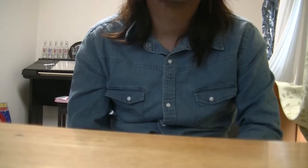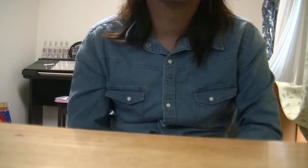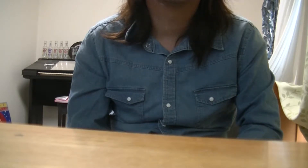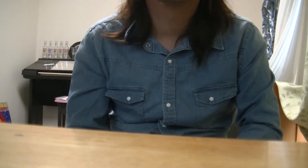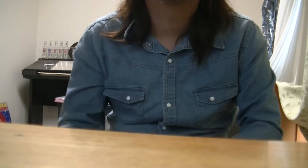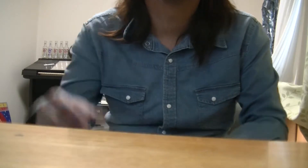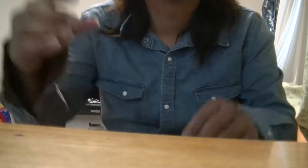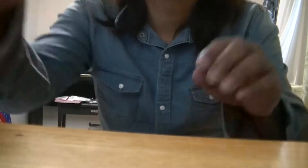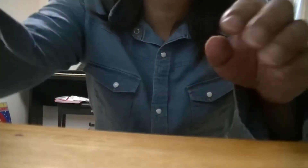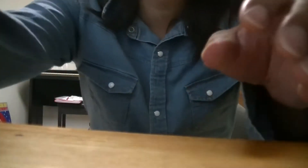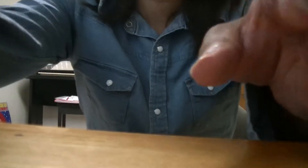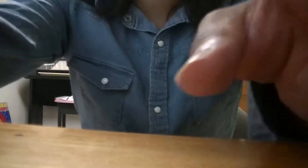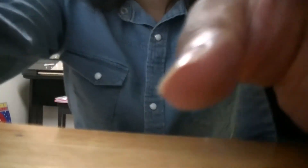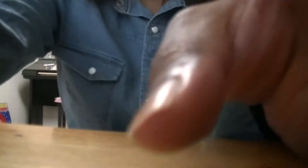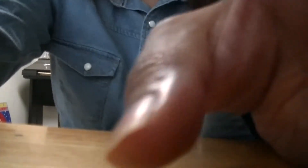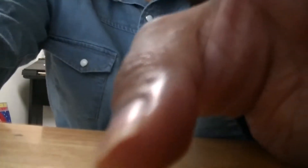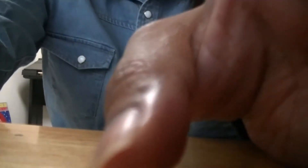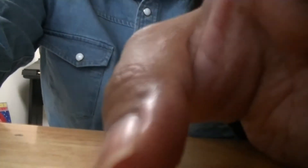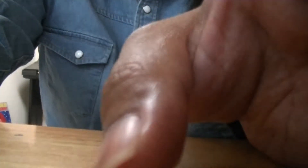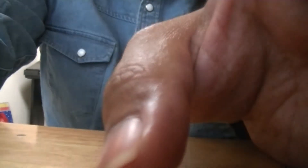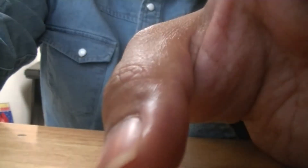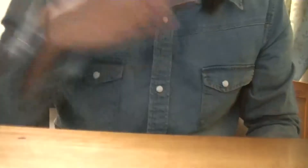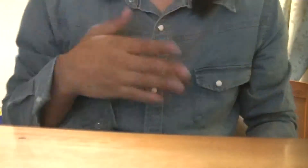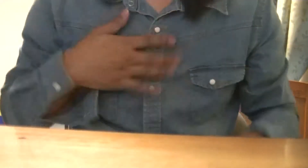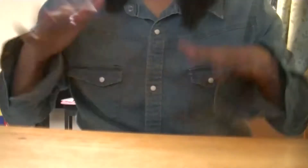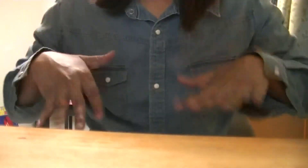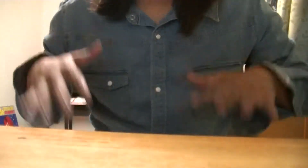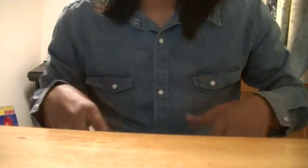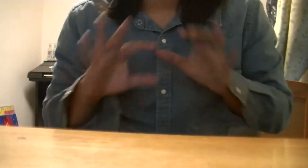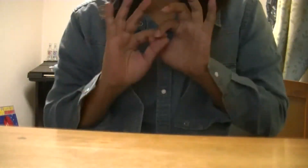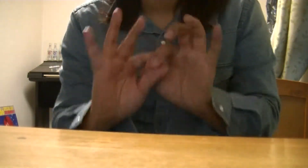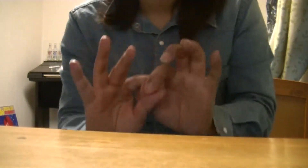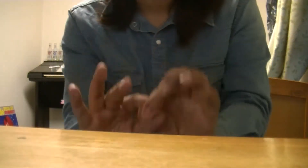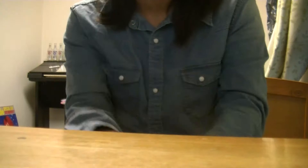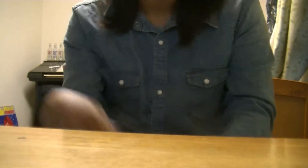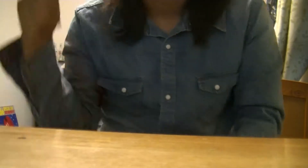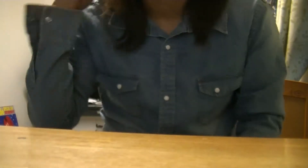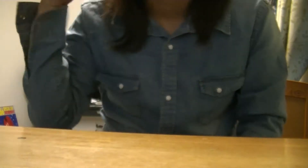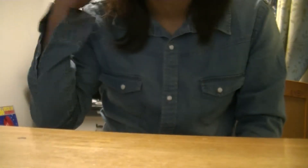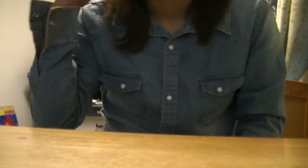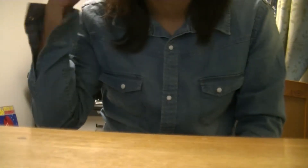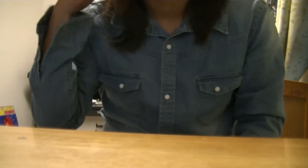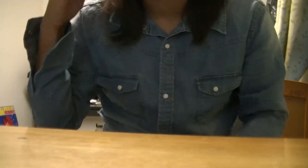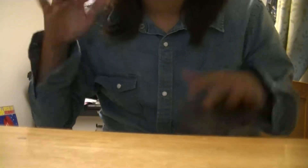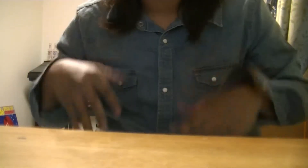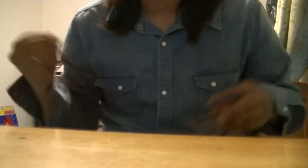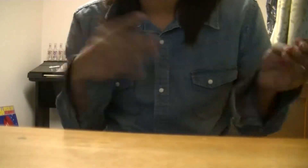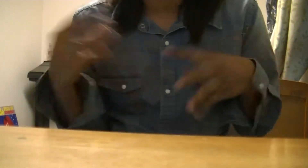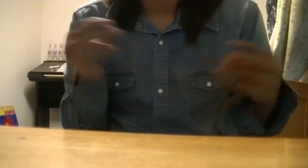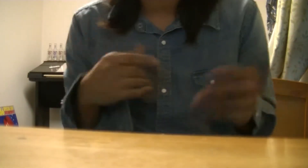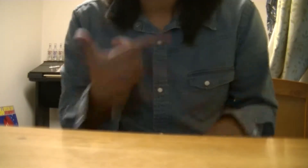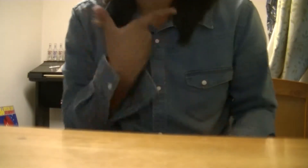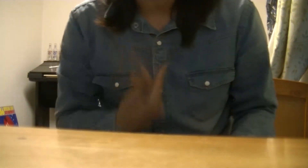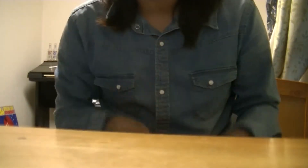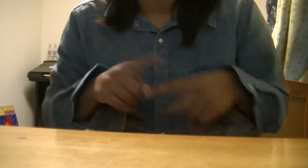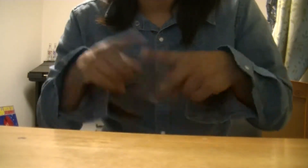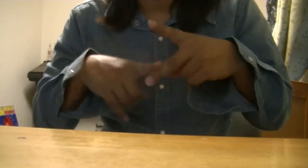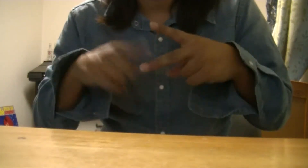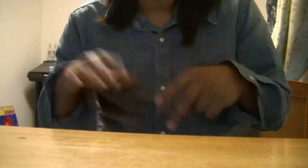そうよね。おで喫茶店で待ってます ので、みんなにね意識しながら今日の授業も受けてほしいし、これからの人生